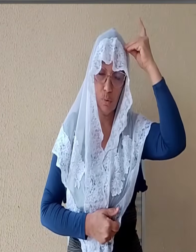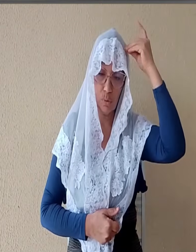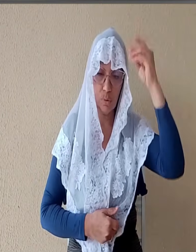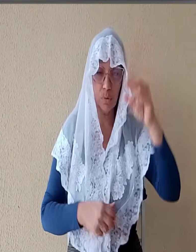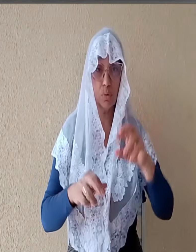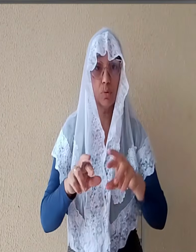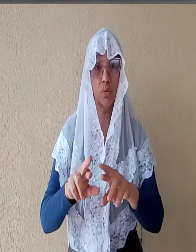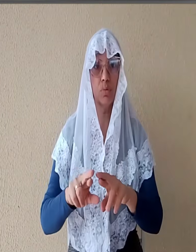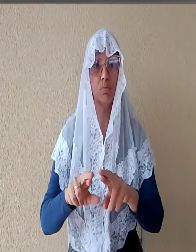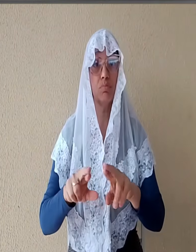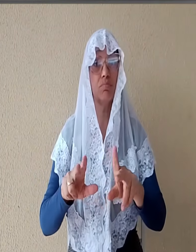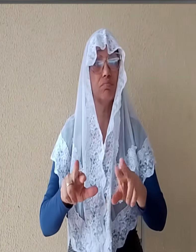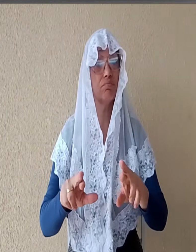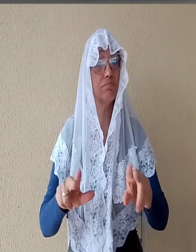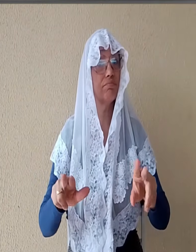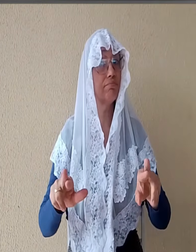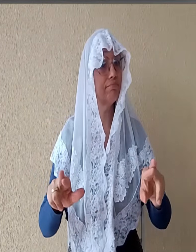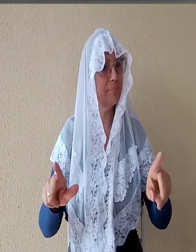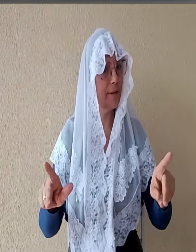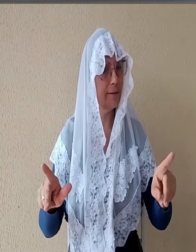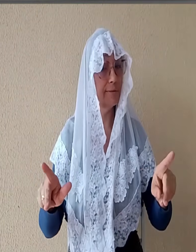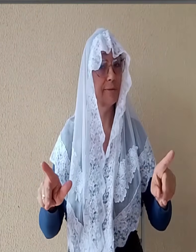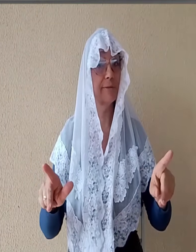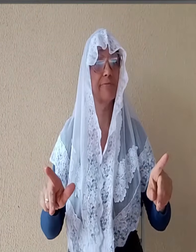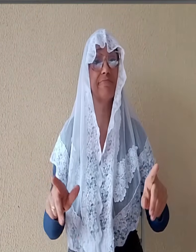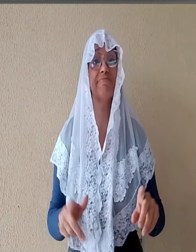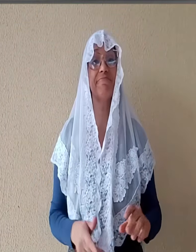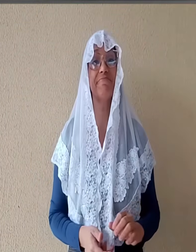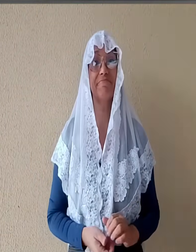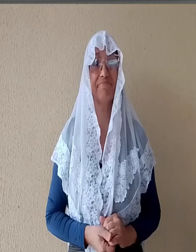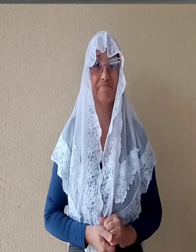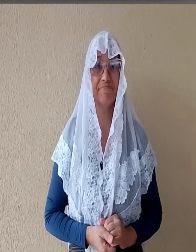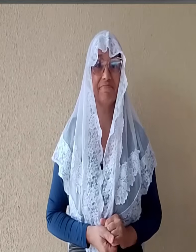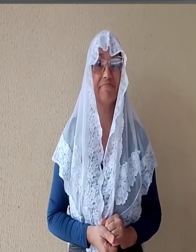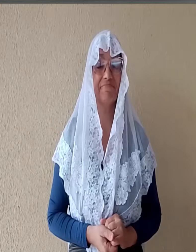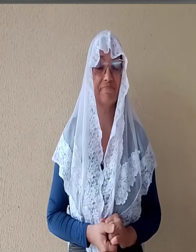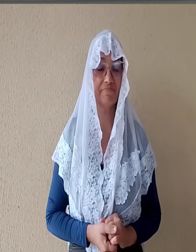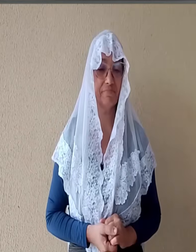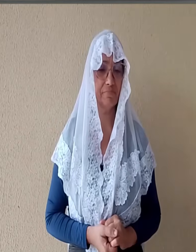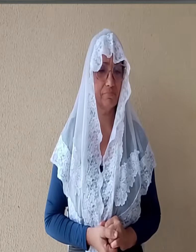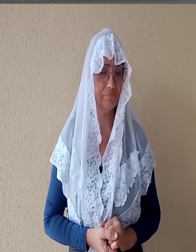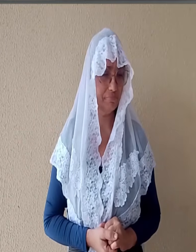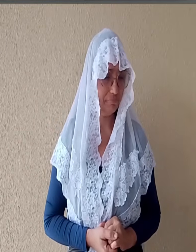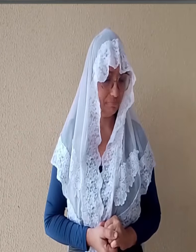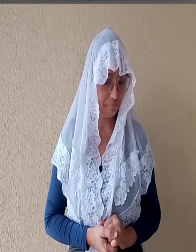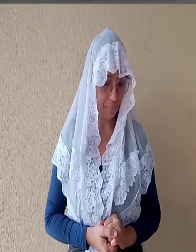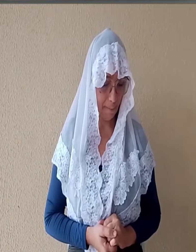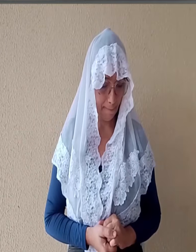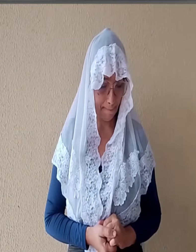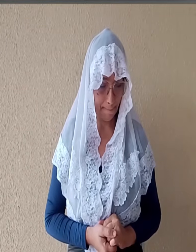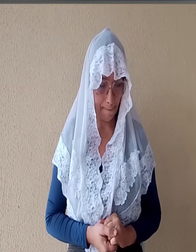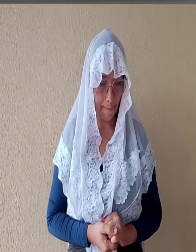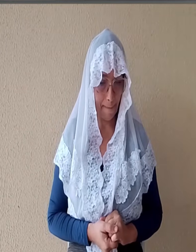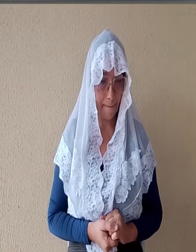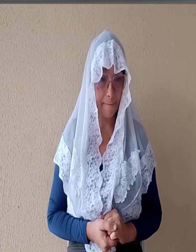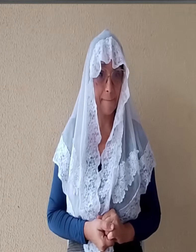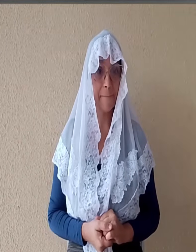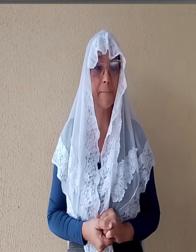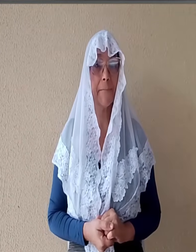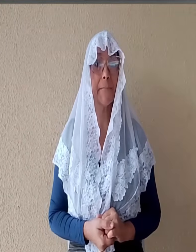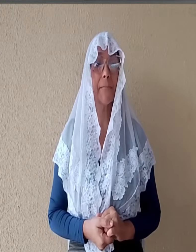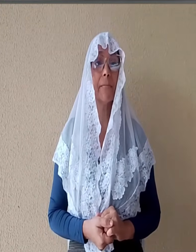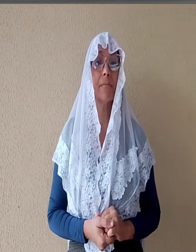glória ao nome do Senhor, que foi levantado tudo de uma vez, é para voltar a ser cooperador na minha obra.